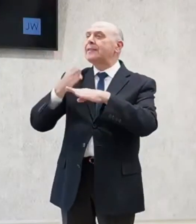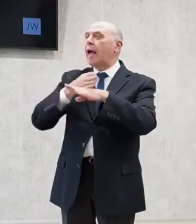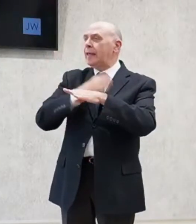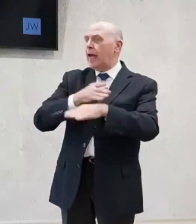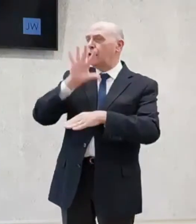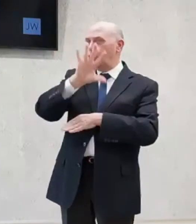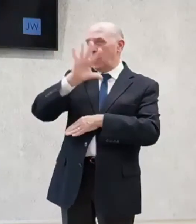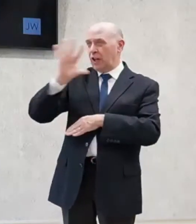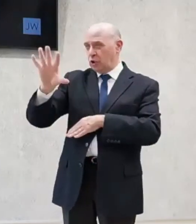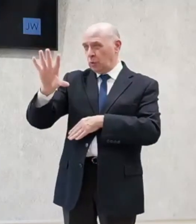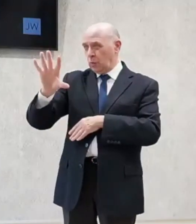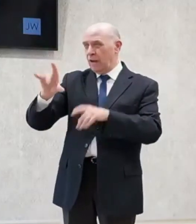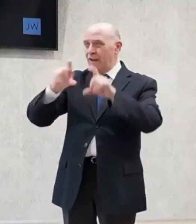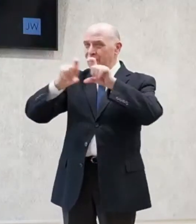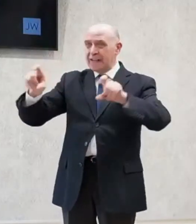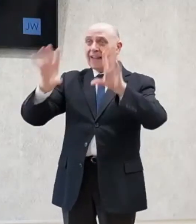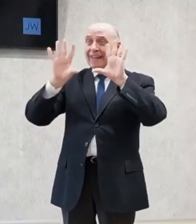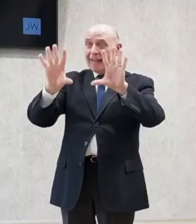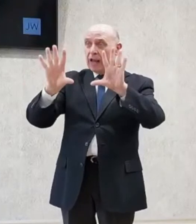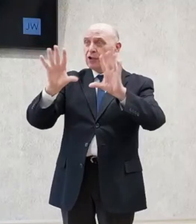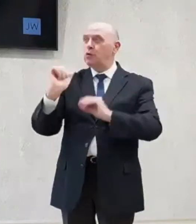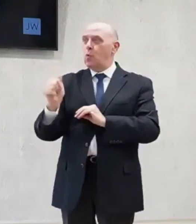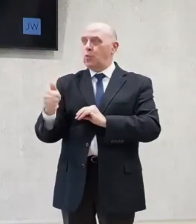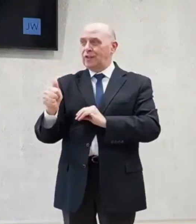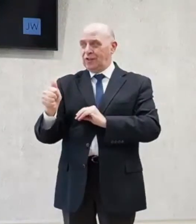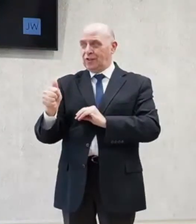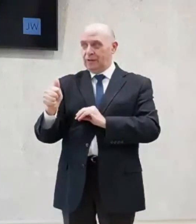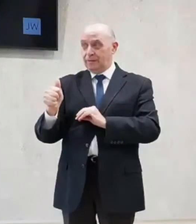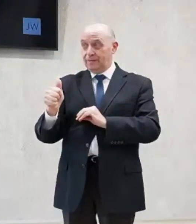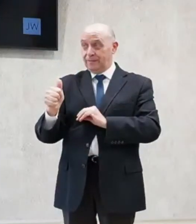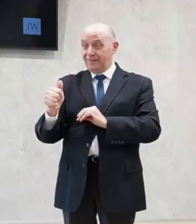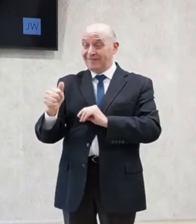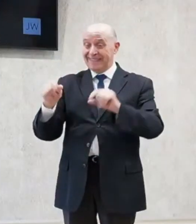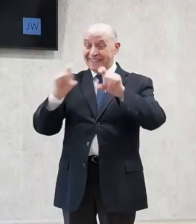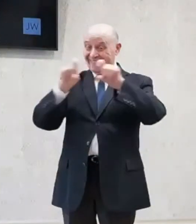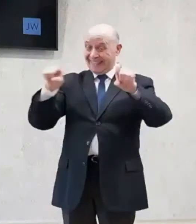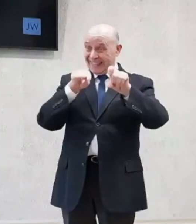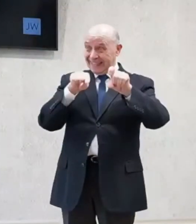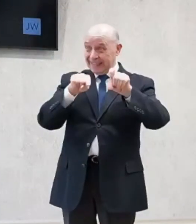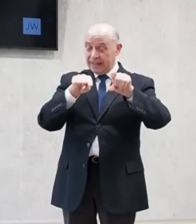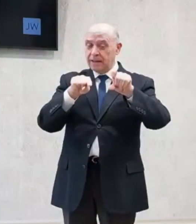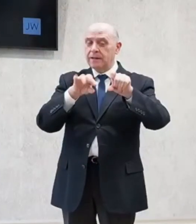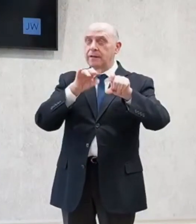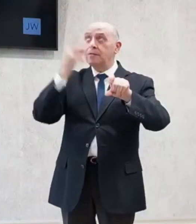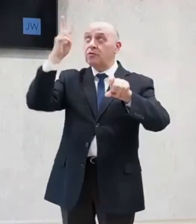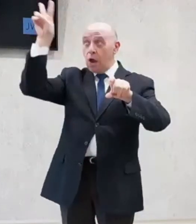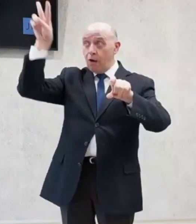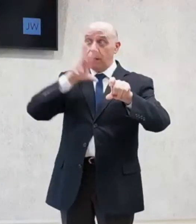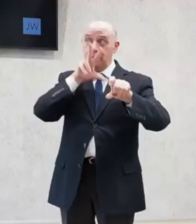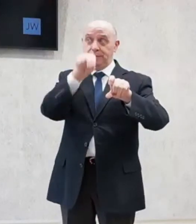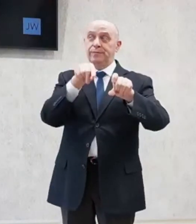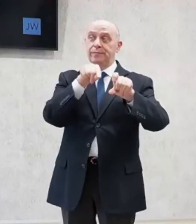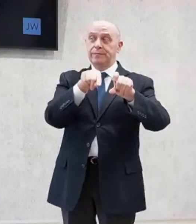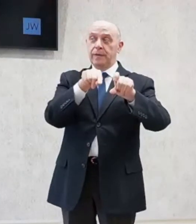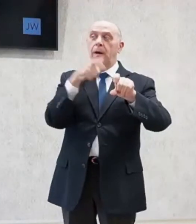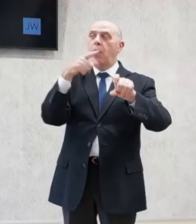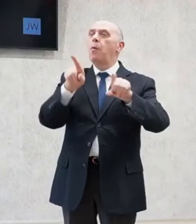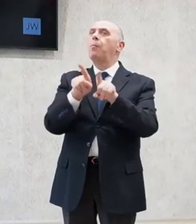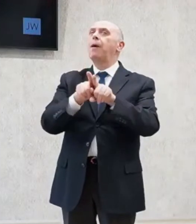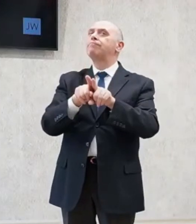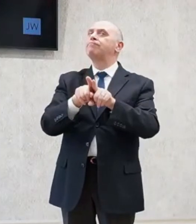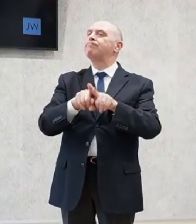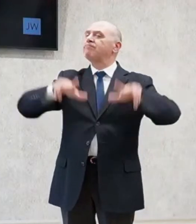i versetti da 10 a 11 è interessante riflettere su quello che qui dice Geova a conferma anche